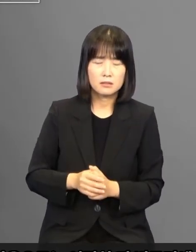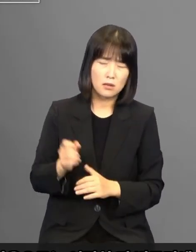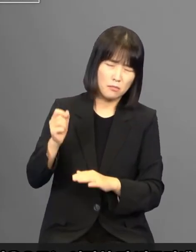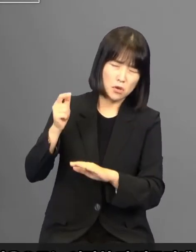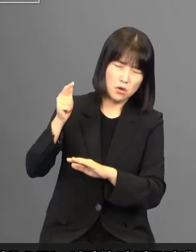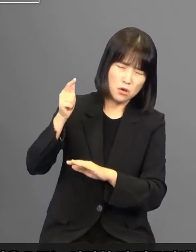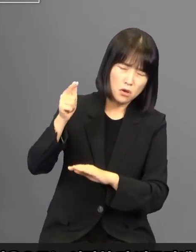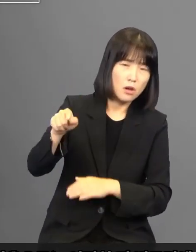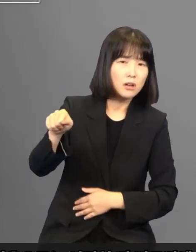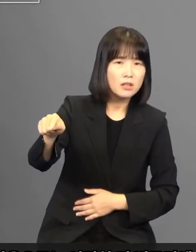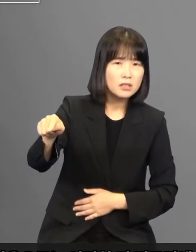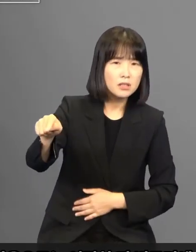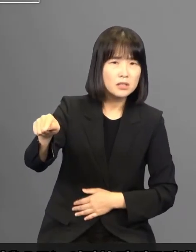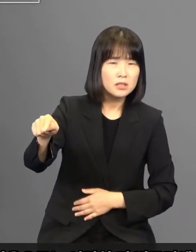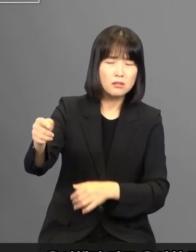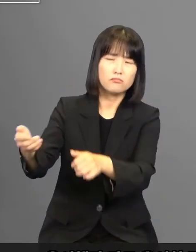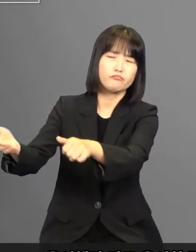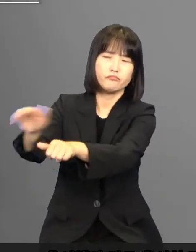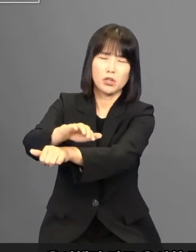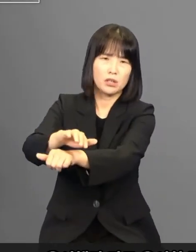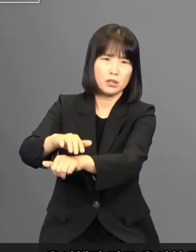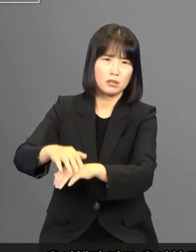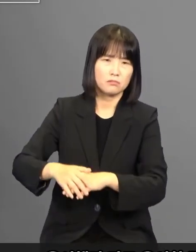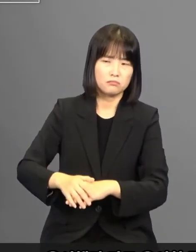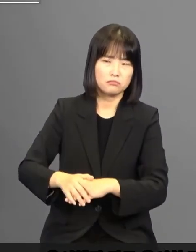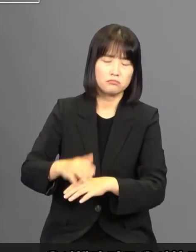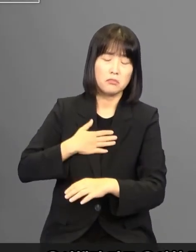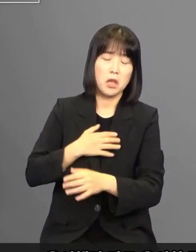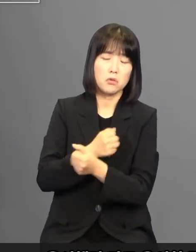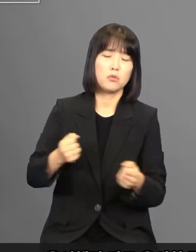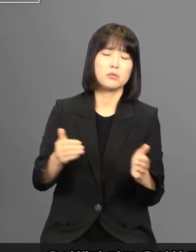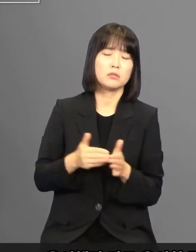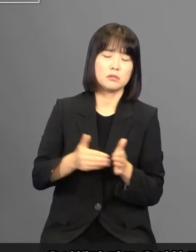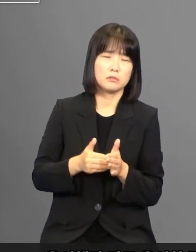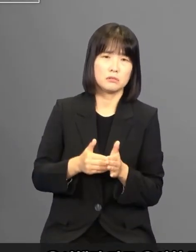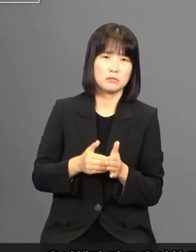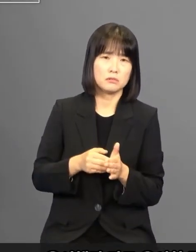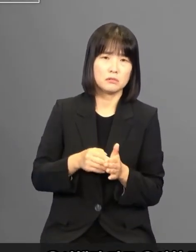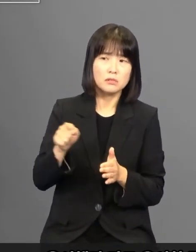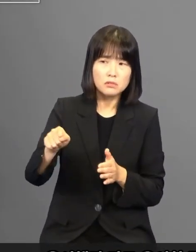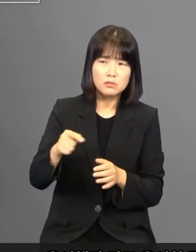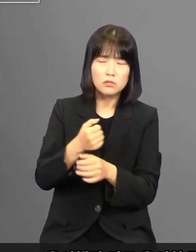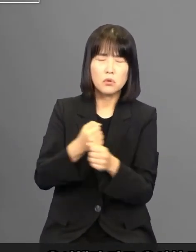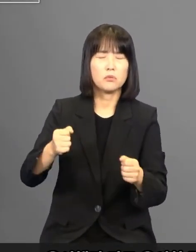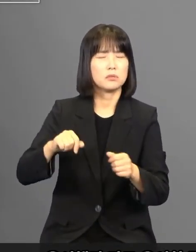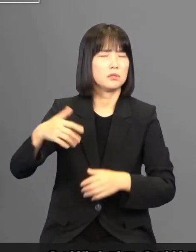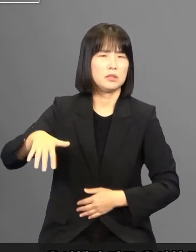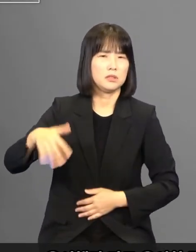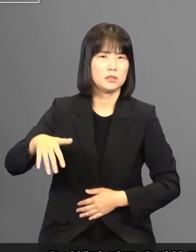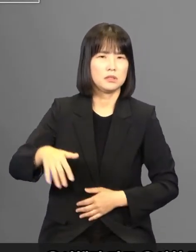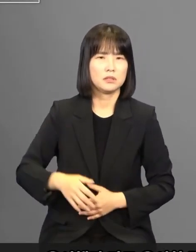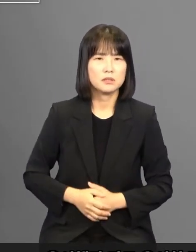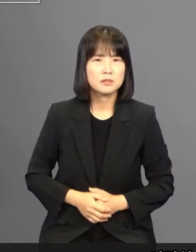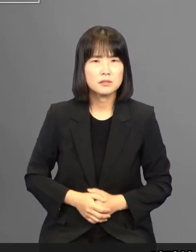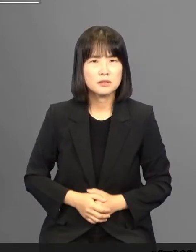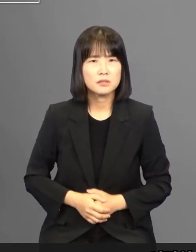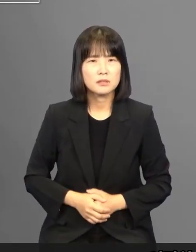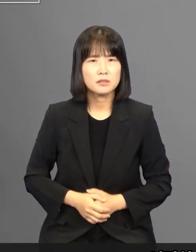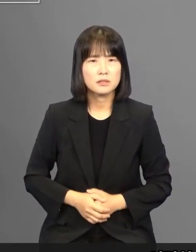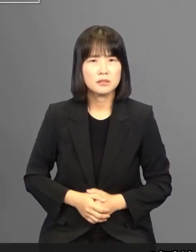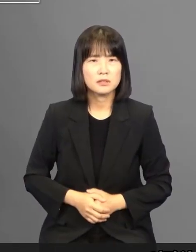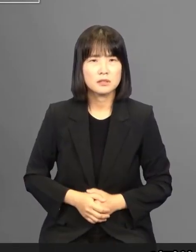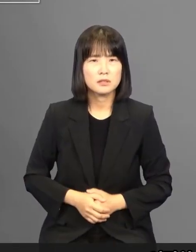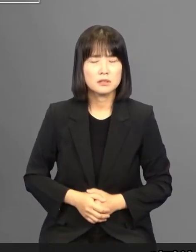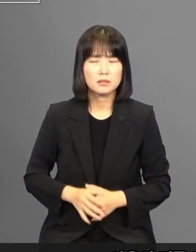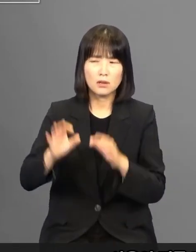땅에 차가운 땅에 묻어두고 용서했다라고. 용서한 겁니까? 안 한 겁니다. 안 한 거예요. 여전히